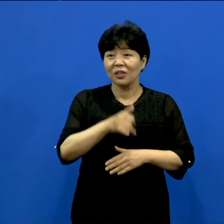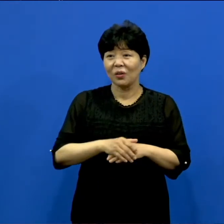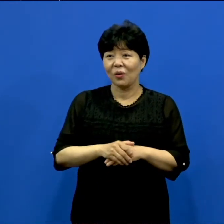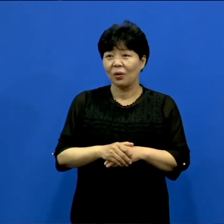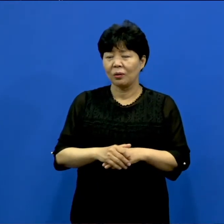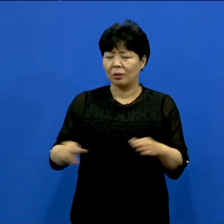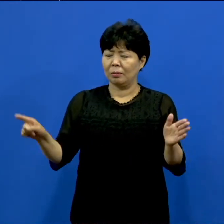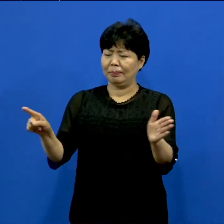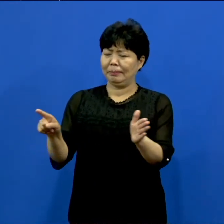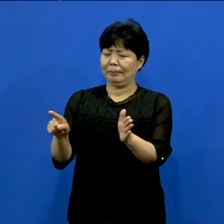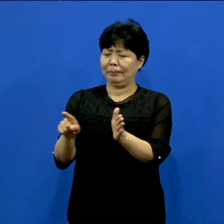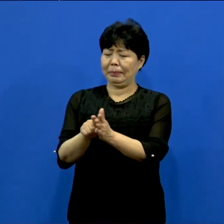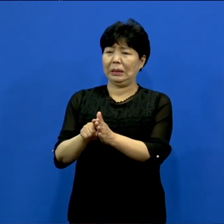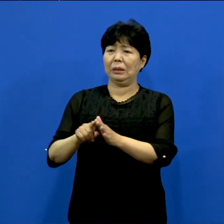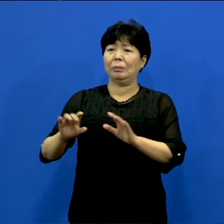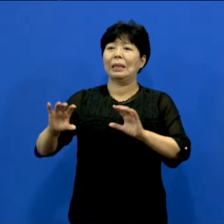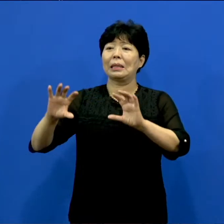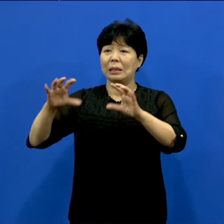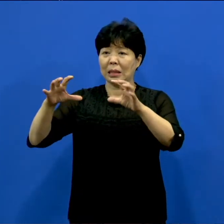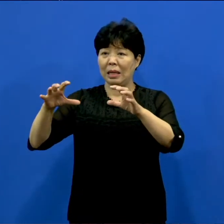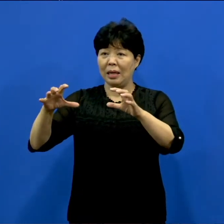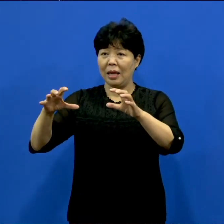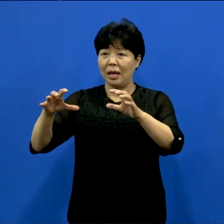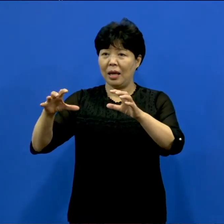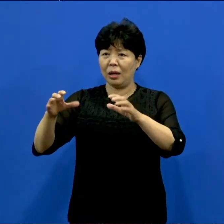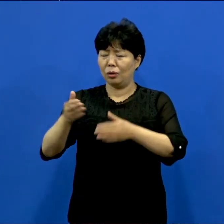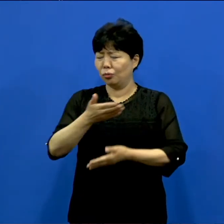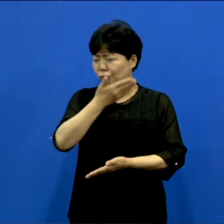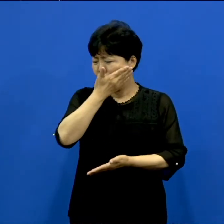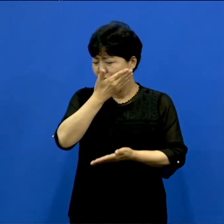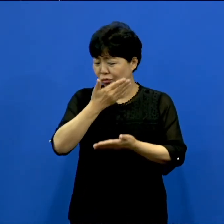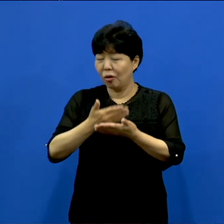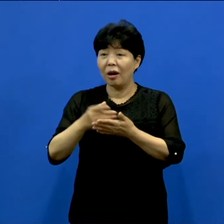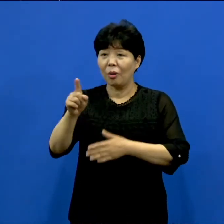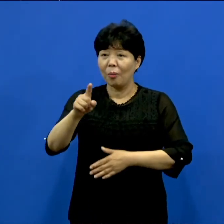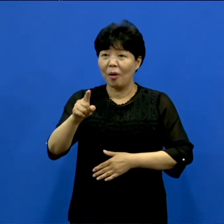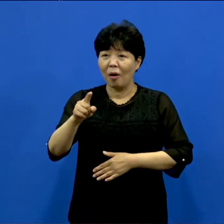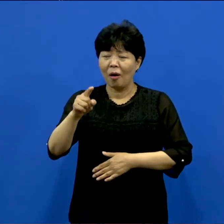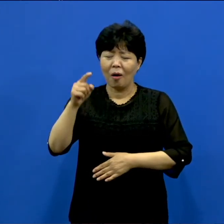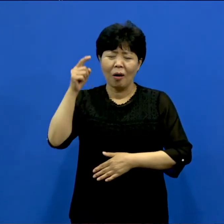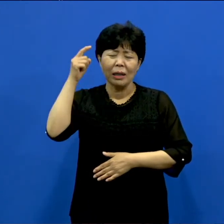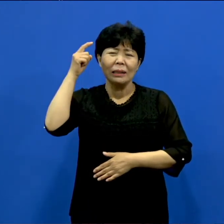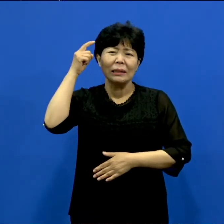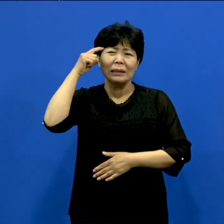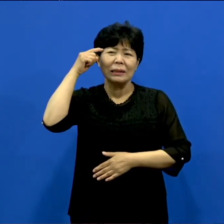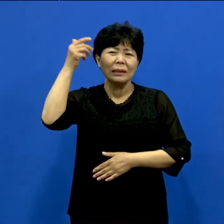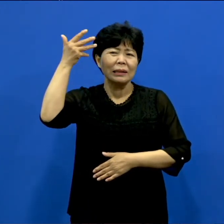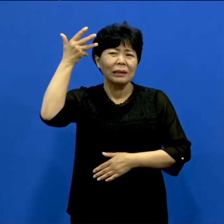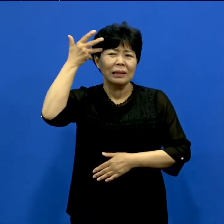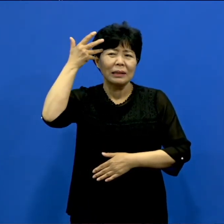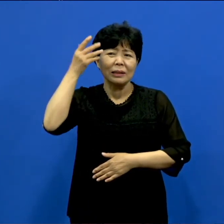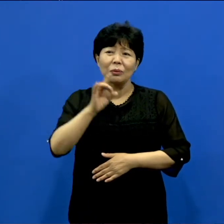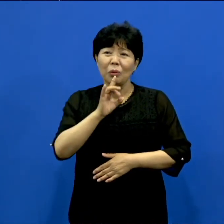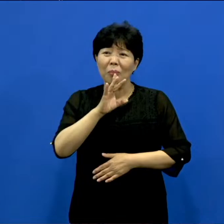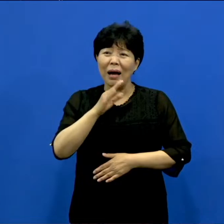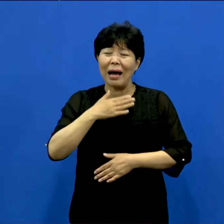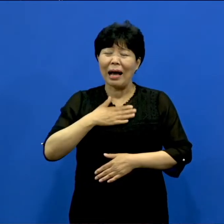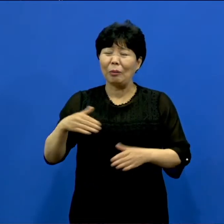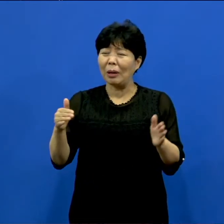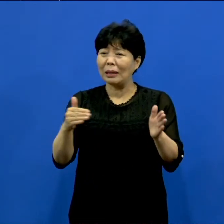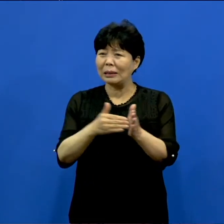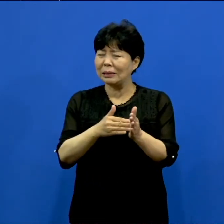신앙의 세계는 중요한 게 뭐냐면 머리로 아는 것만으로는 한계가 있다는 겁니다. 몸으로